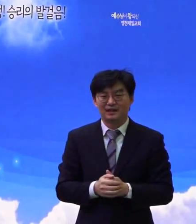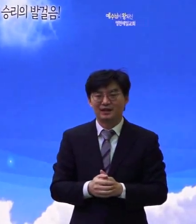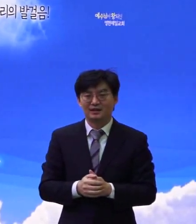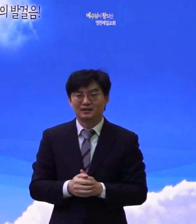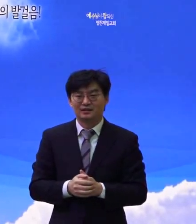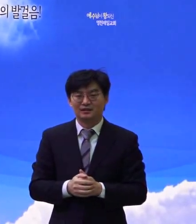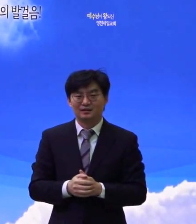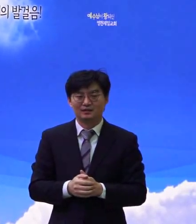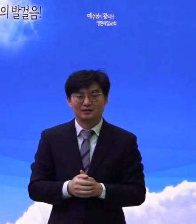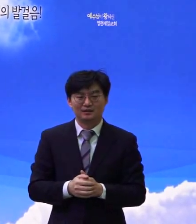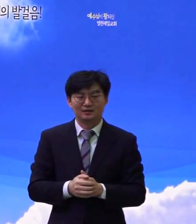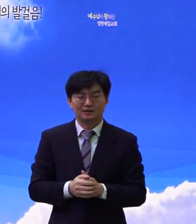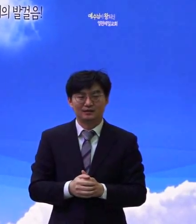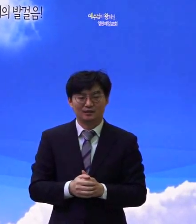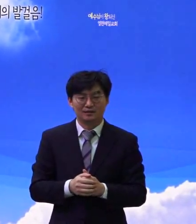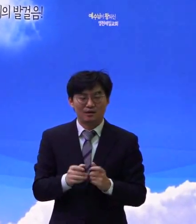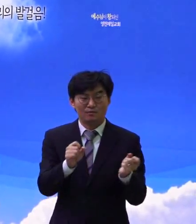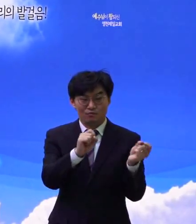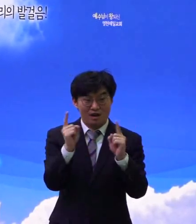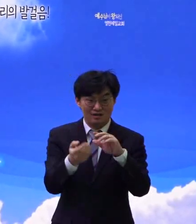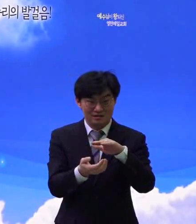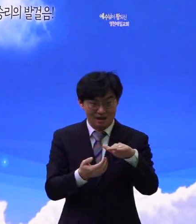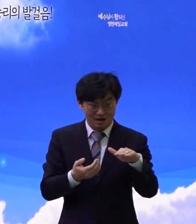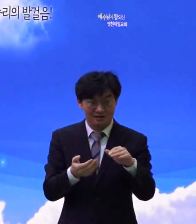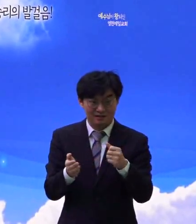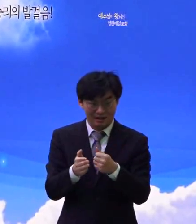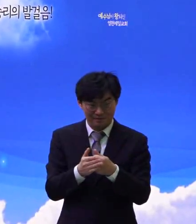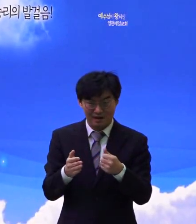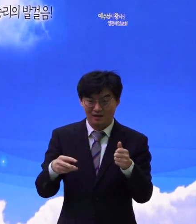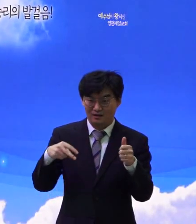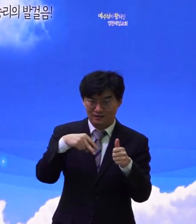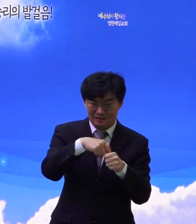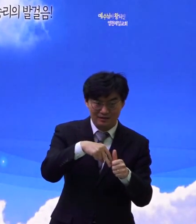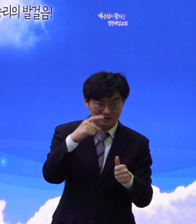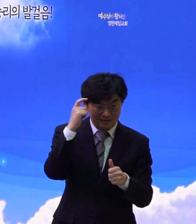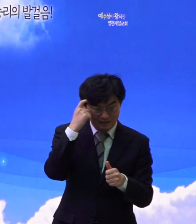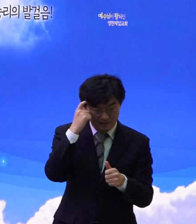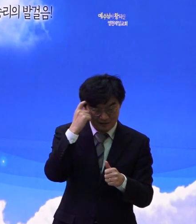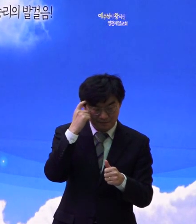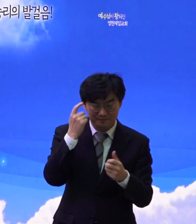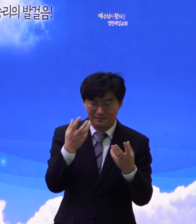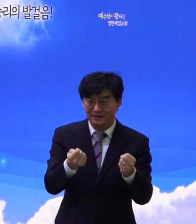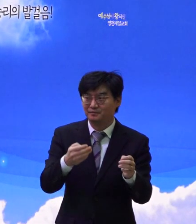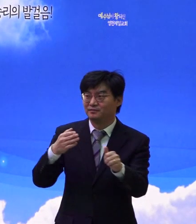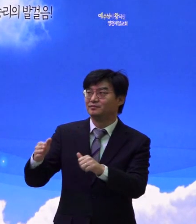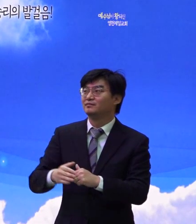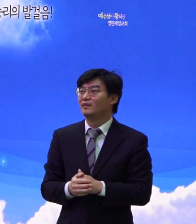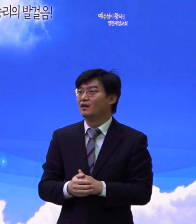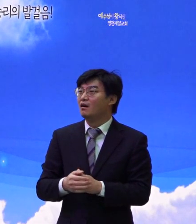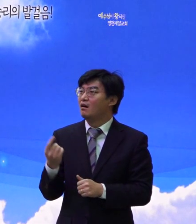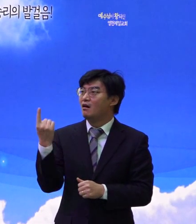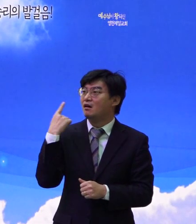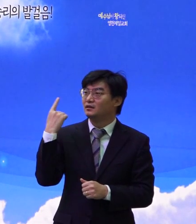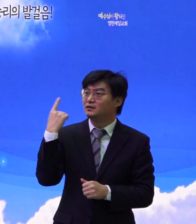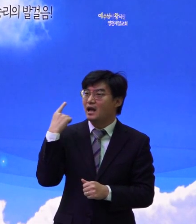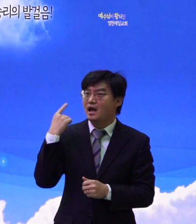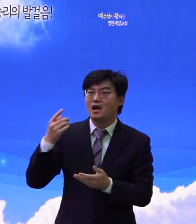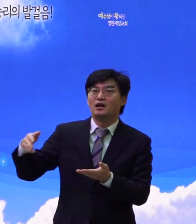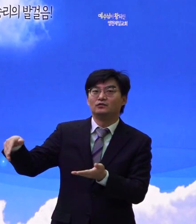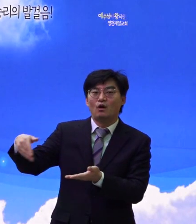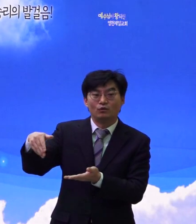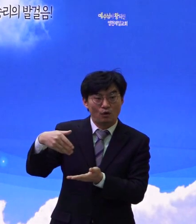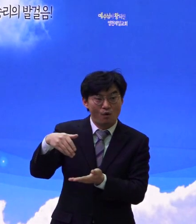우리 연휴이지만 많은 분들이 오셔서 교회 청소를 했습니다. 그 전주에 비해서 연휴여서 많이 못 오실